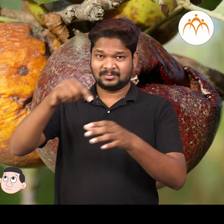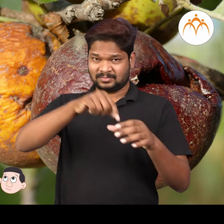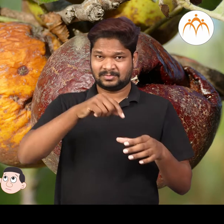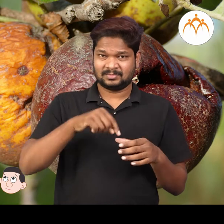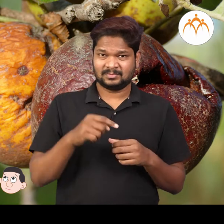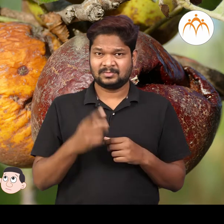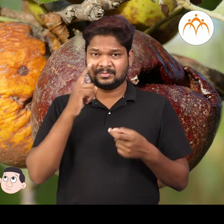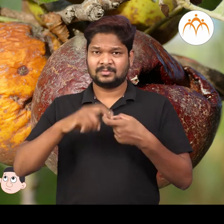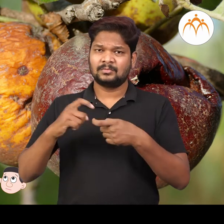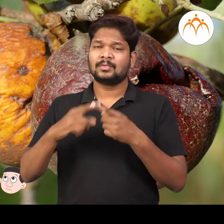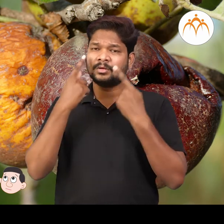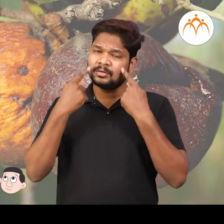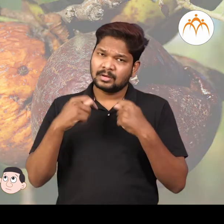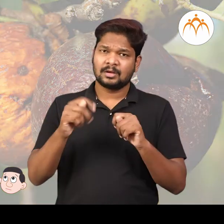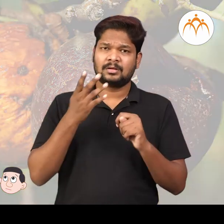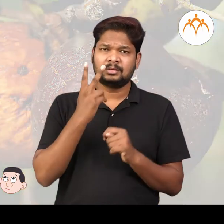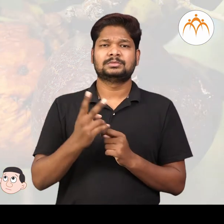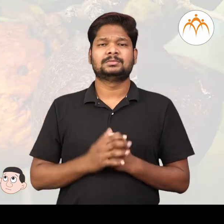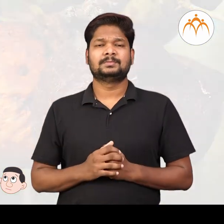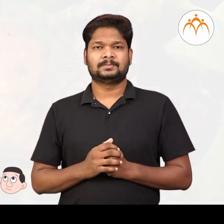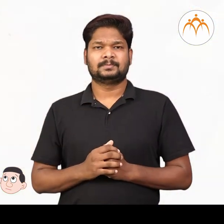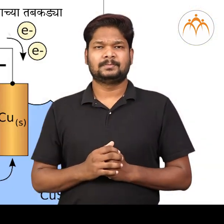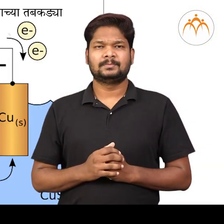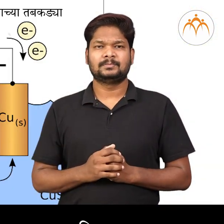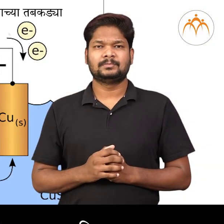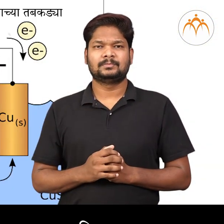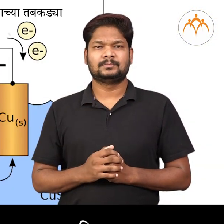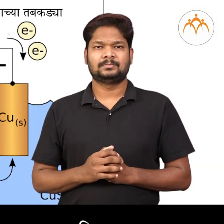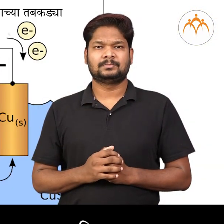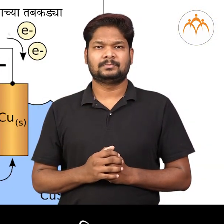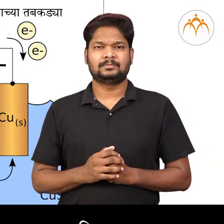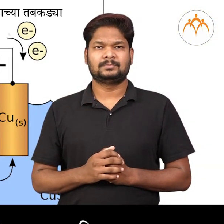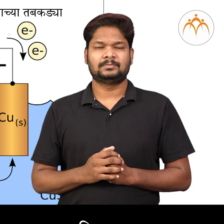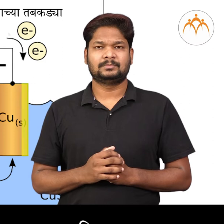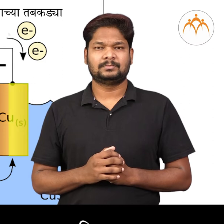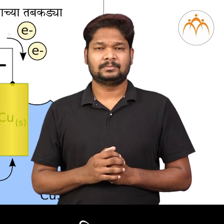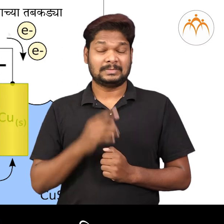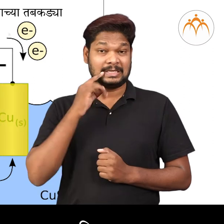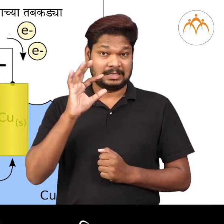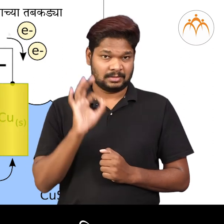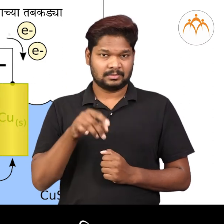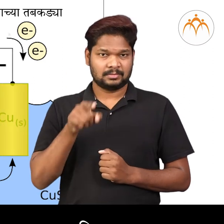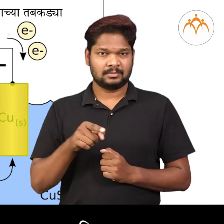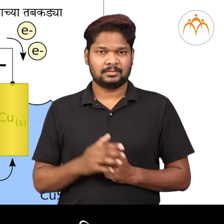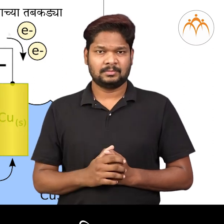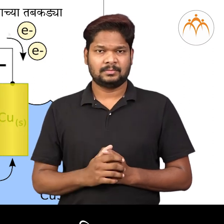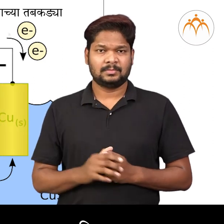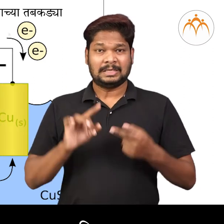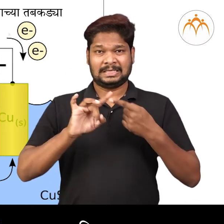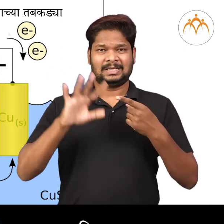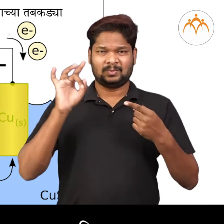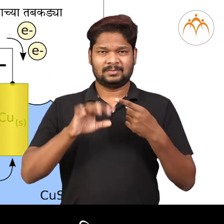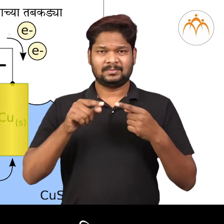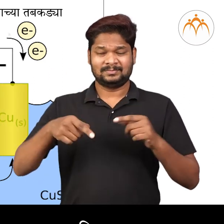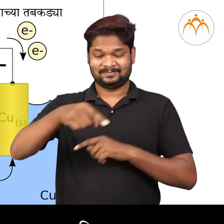प्रयोग नहीं करूंगा अ का मूल विद्युत घाट हां एक